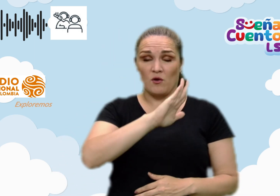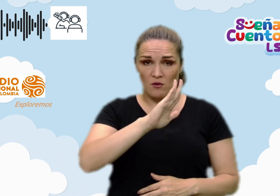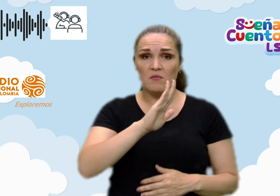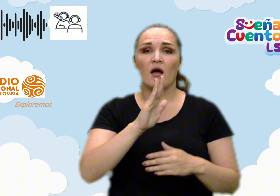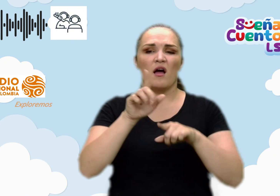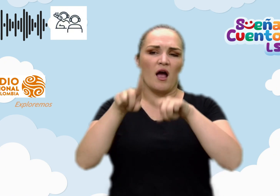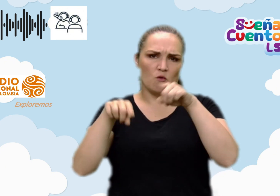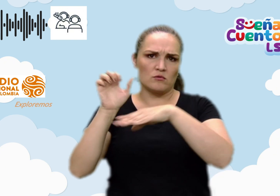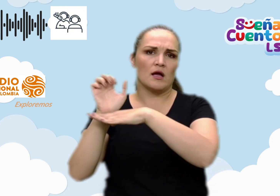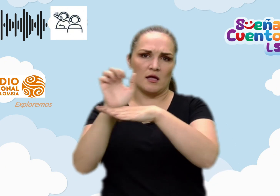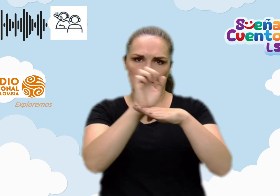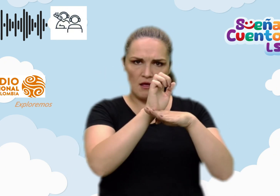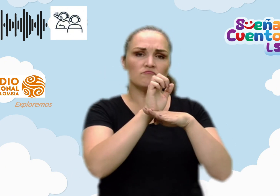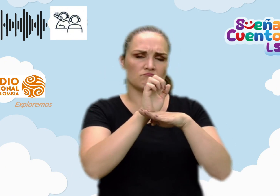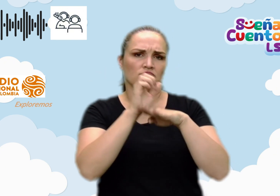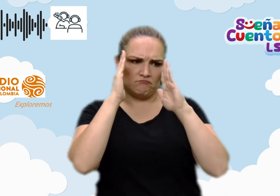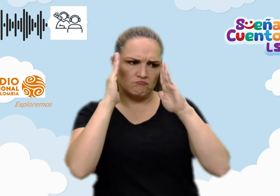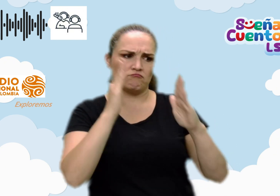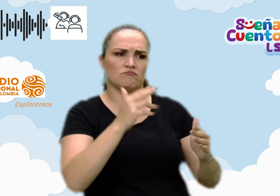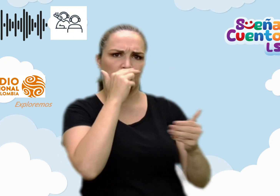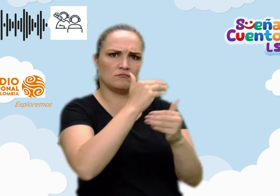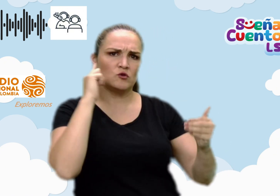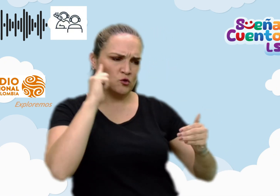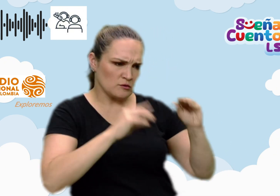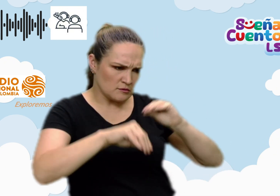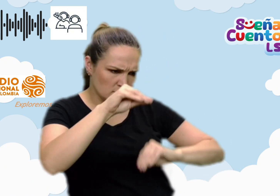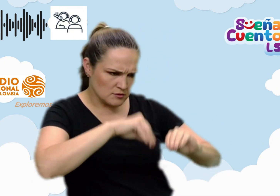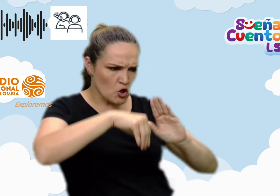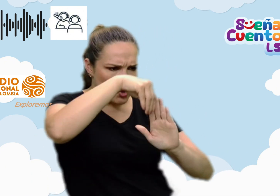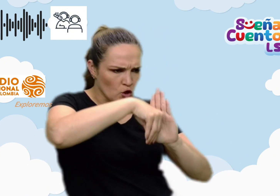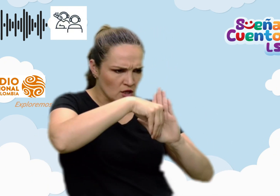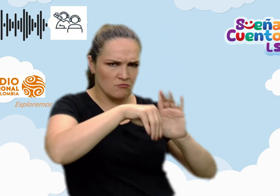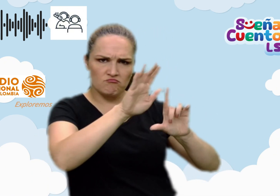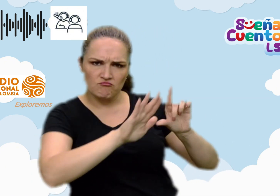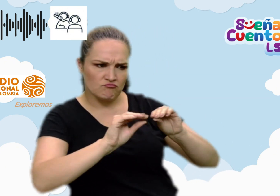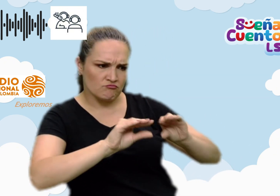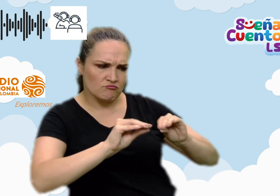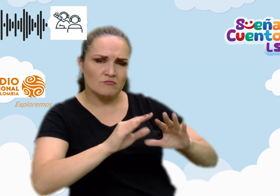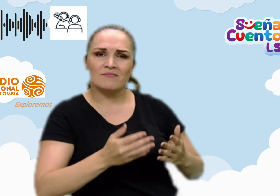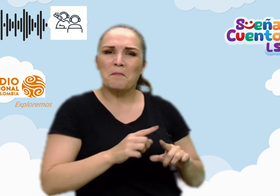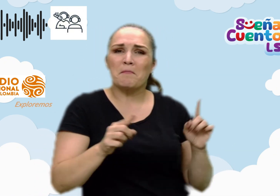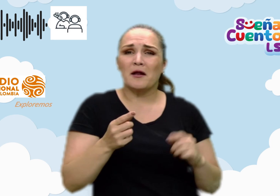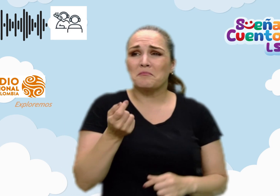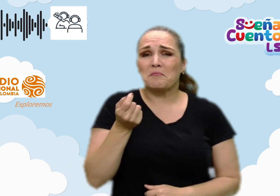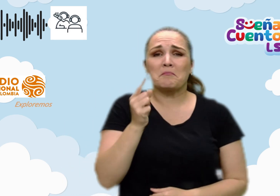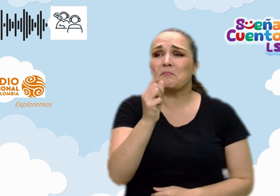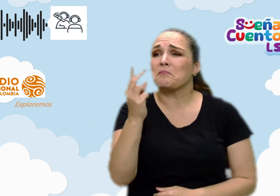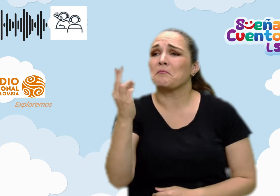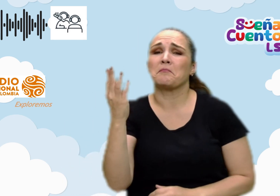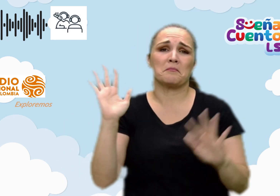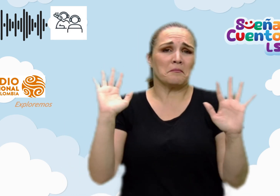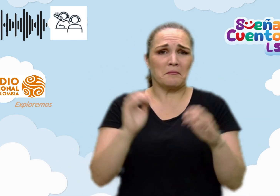No, en Colombia hay entidades que se han preocupado, por supuesto, por elaborar contenidos,